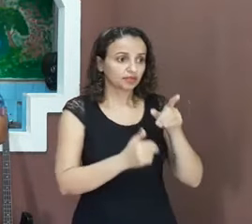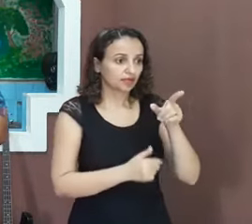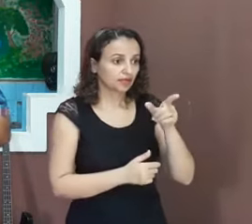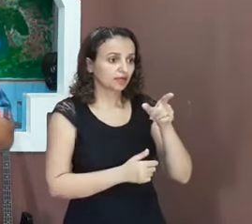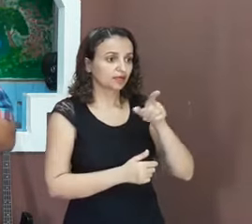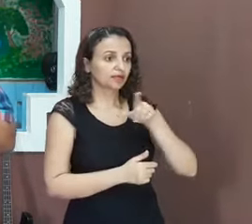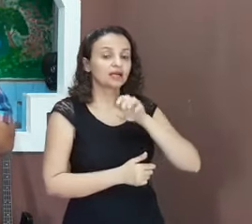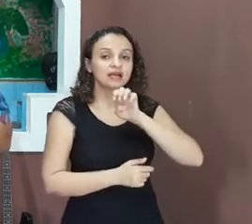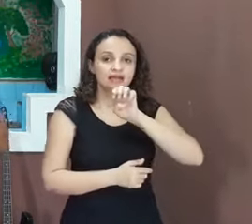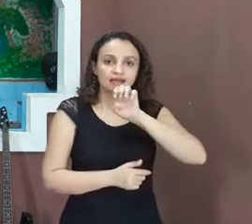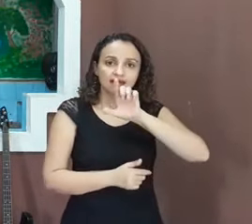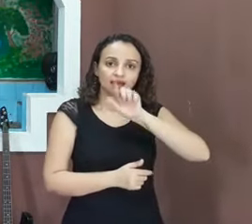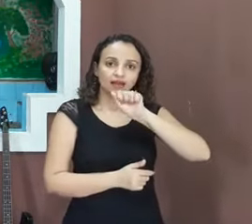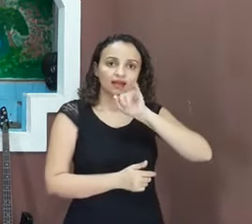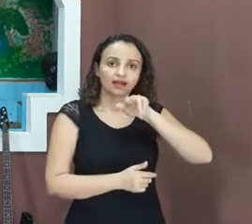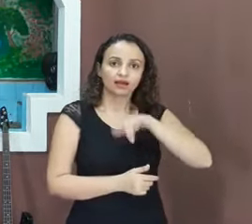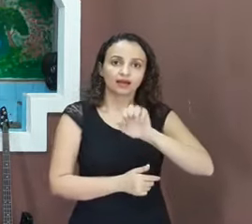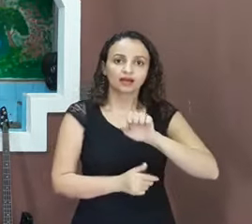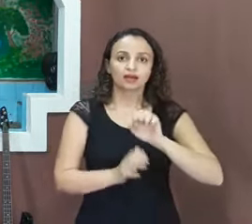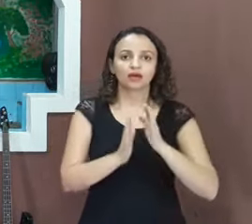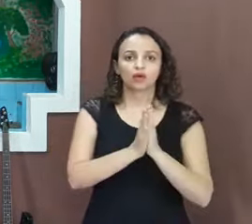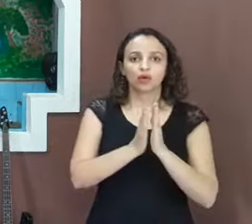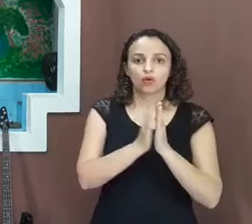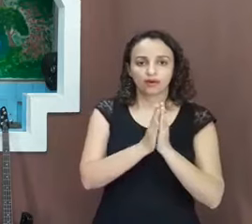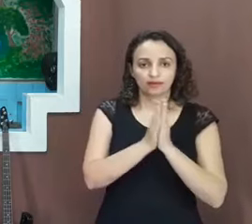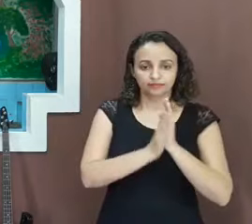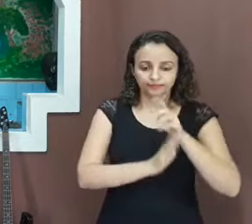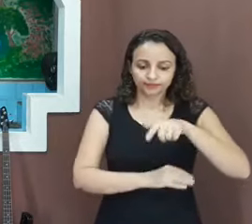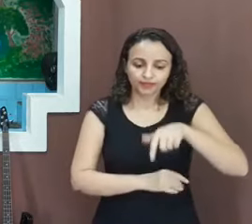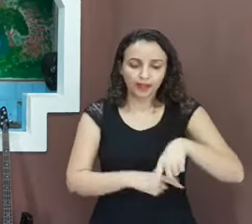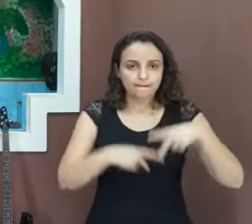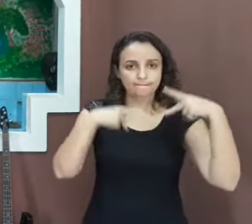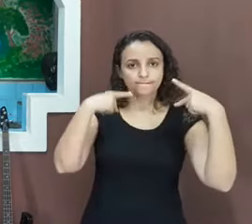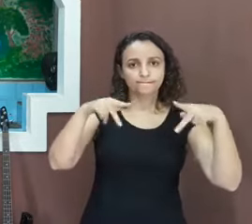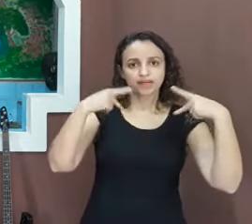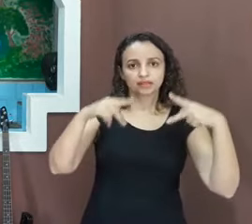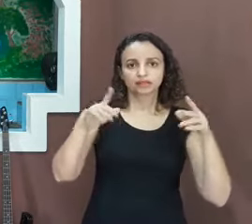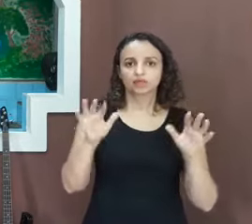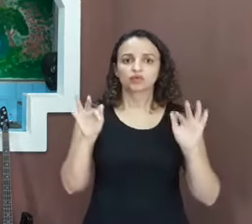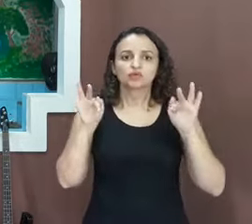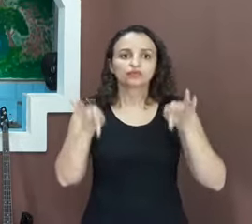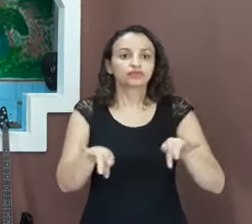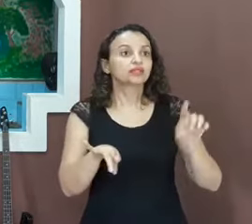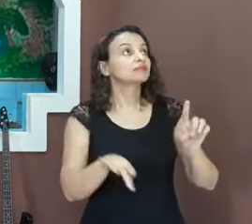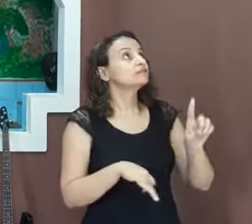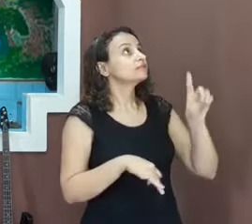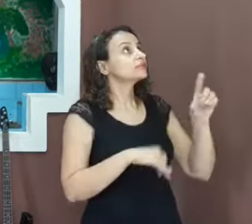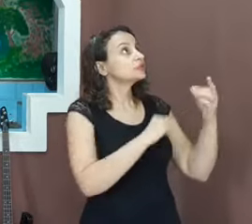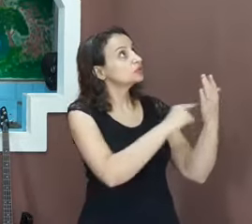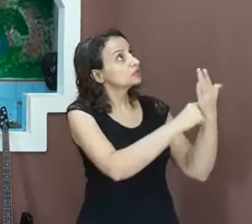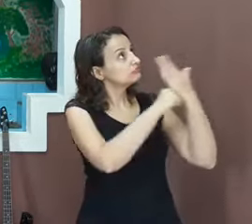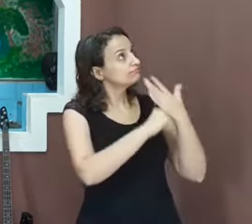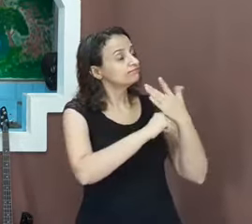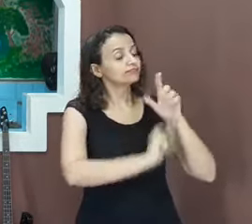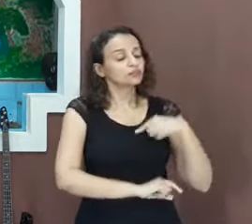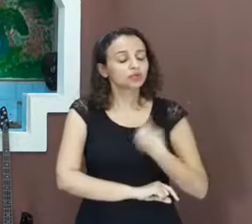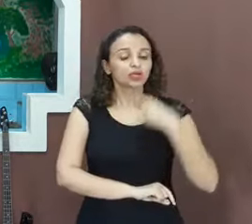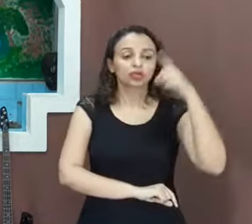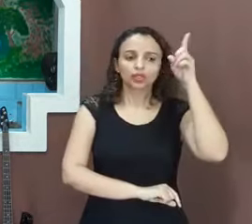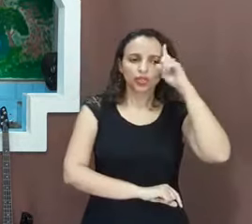uma oração essa mensagem? Que Deus possa nos ajudar a cada dia estarmos